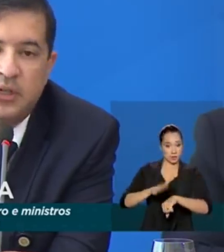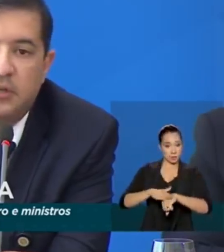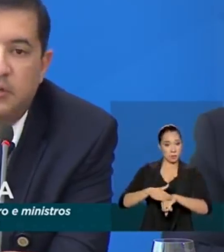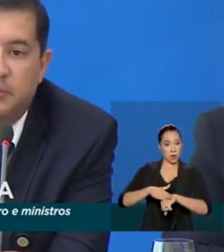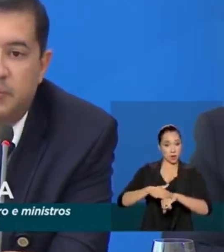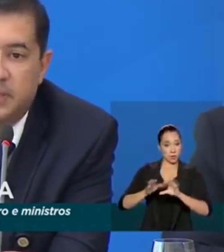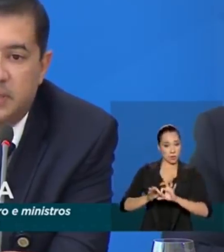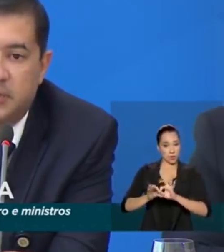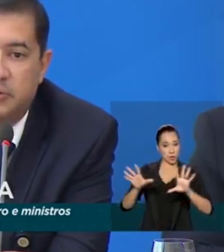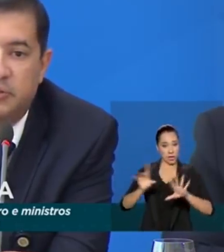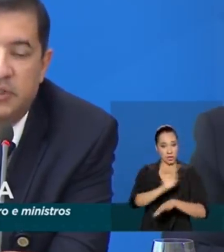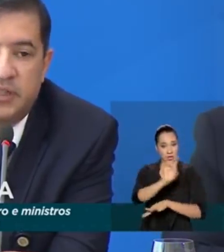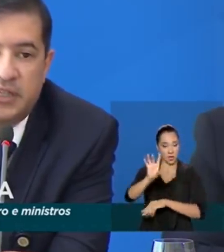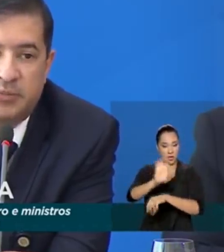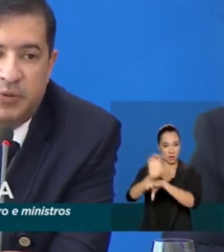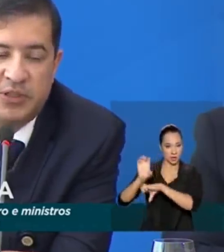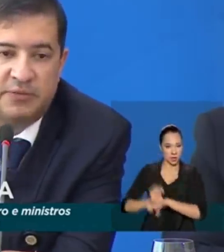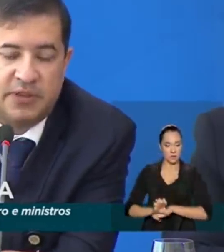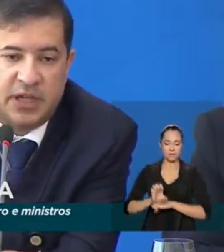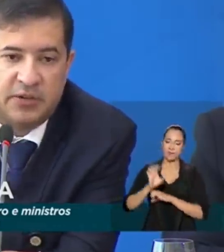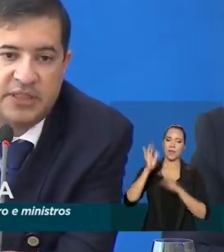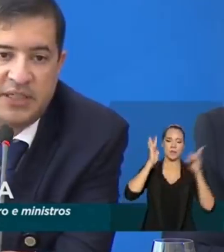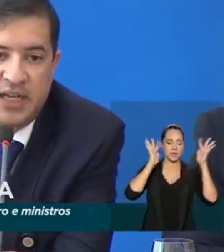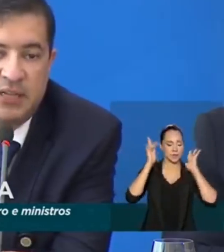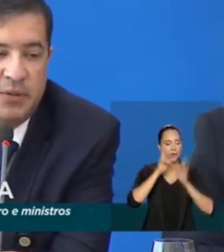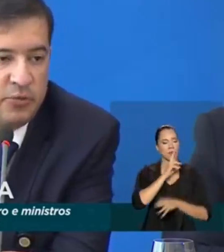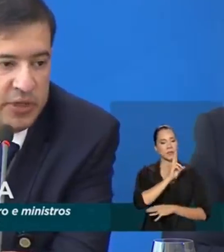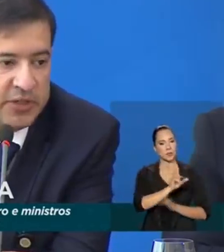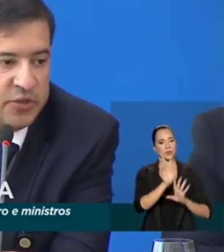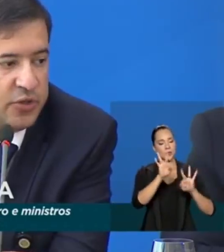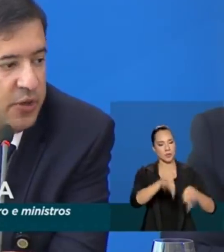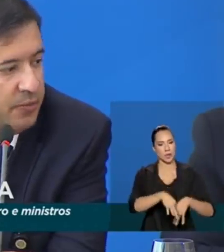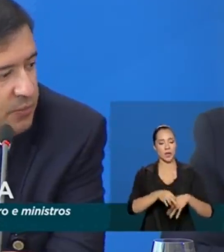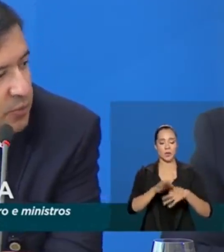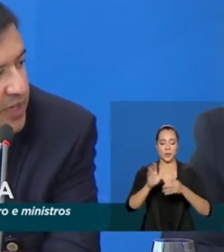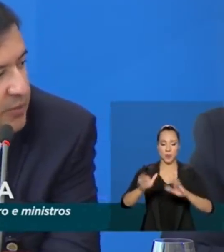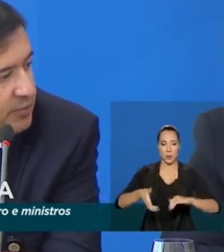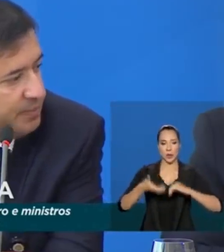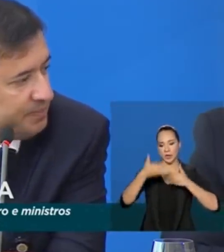claro, pensando na resposta final a ser dada pelo Congresso